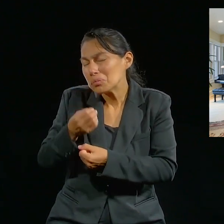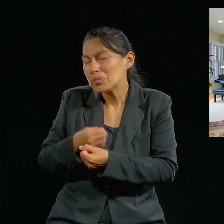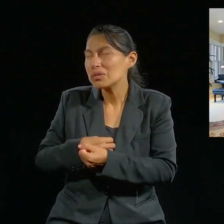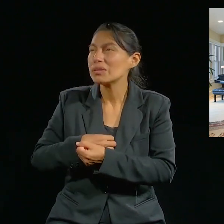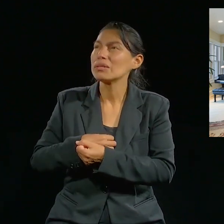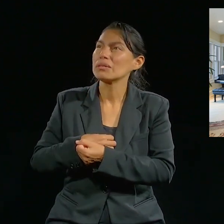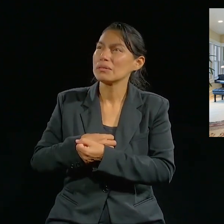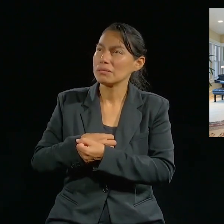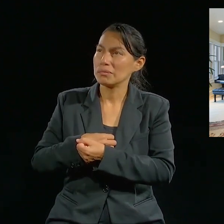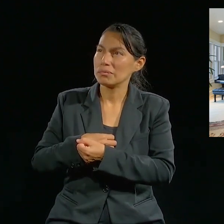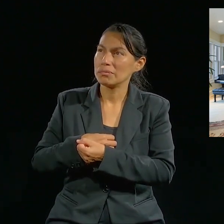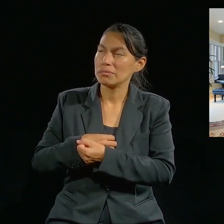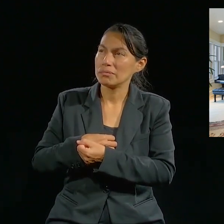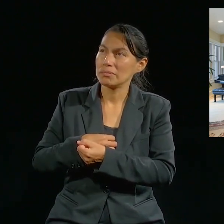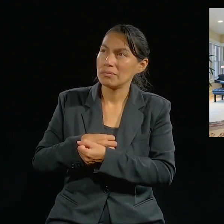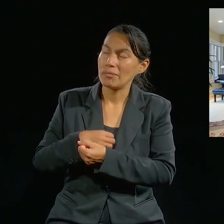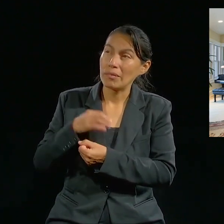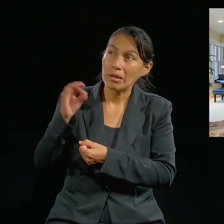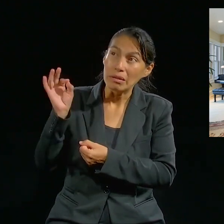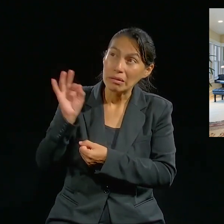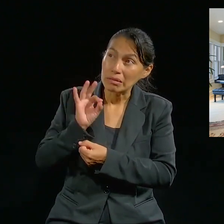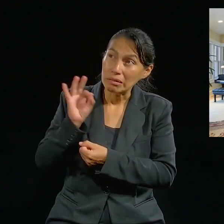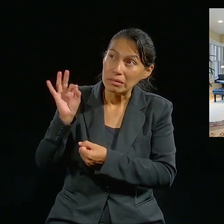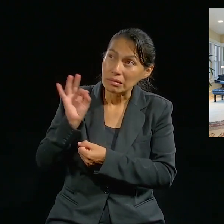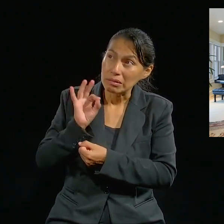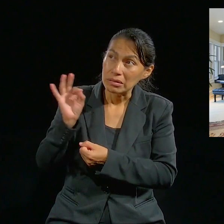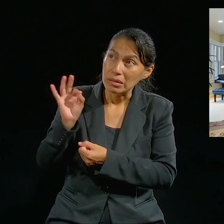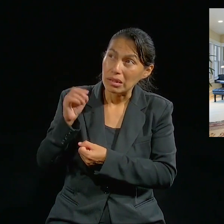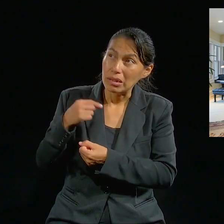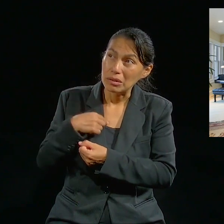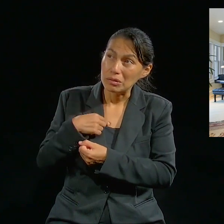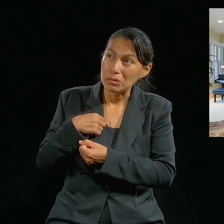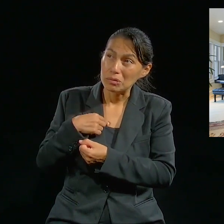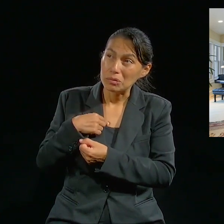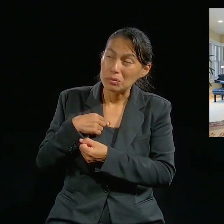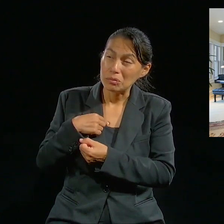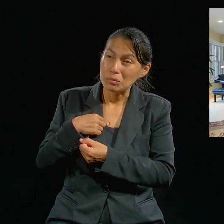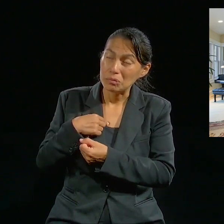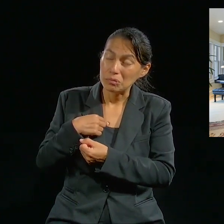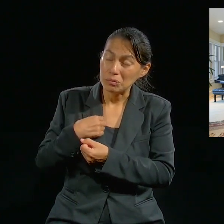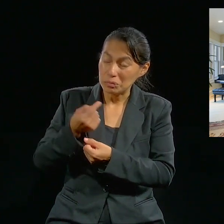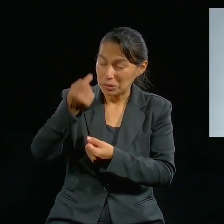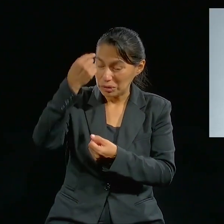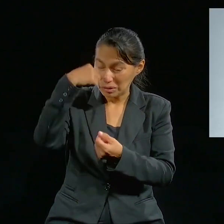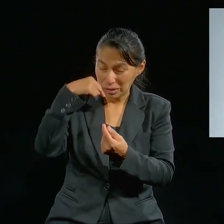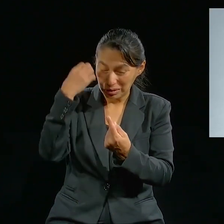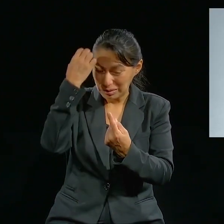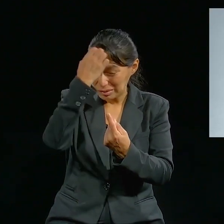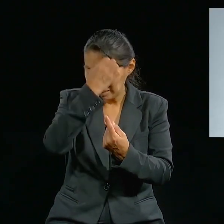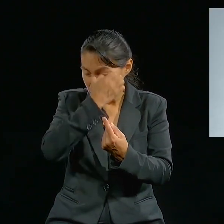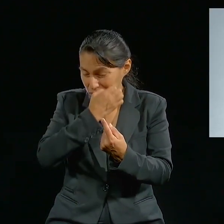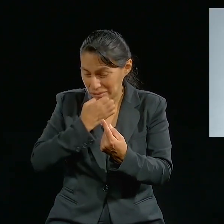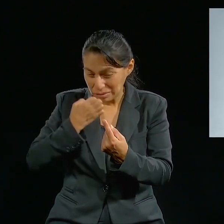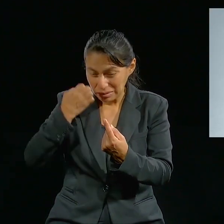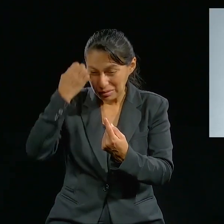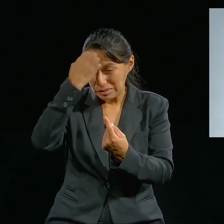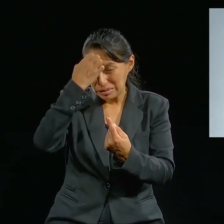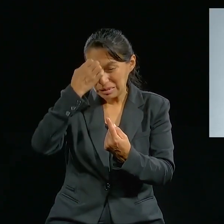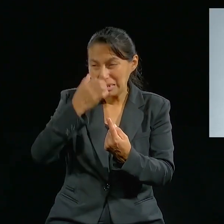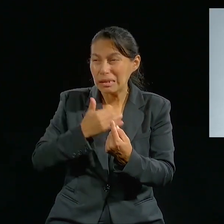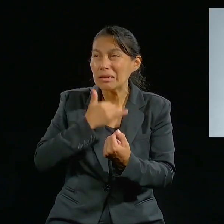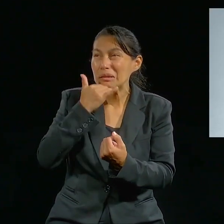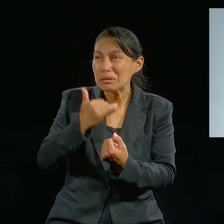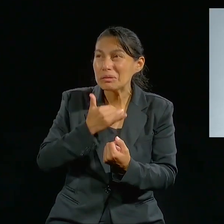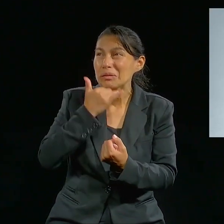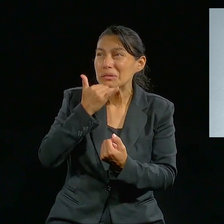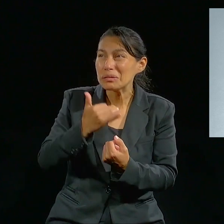quizás en en mi vida he analizado te he servido pero sé también que